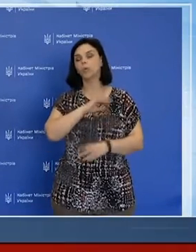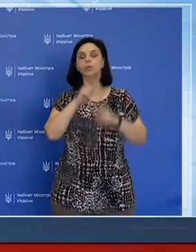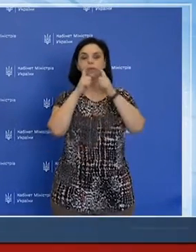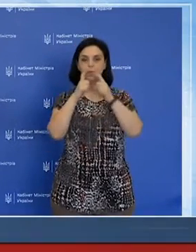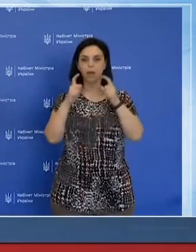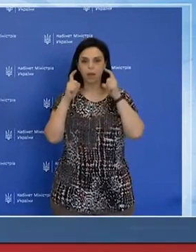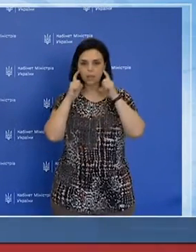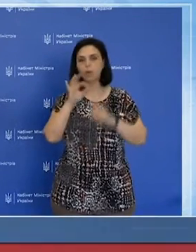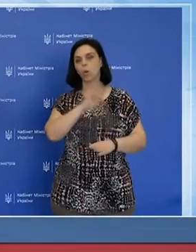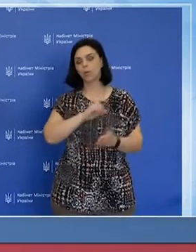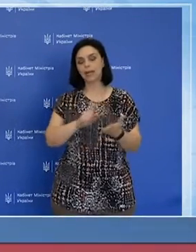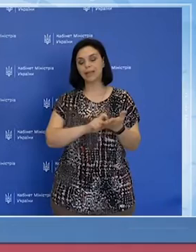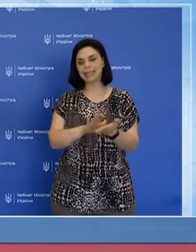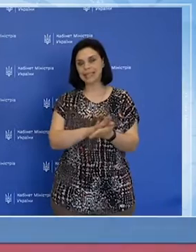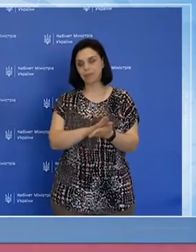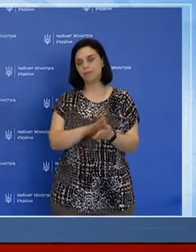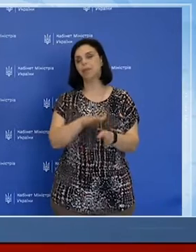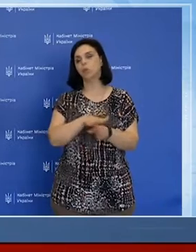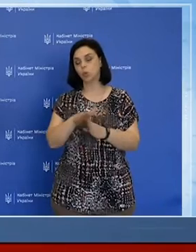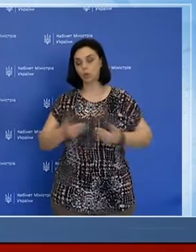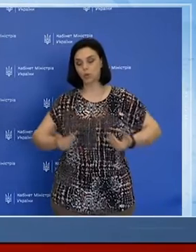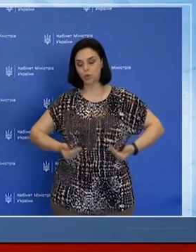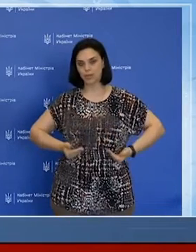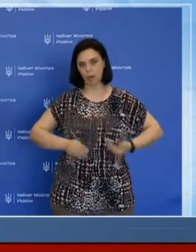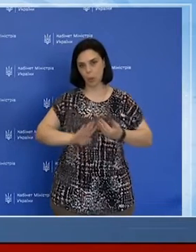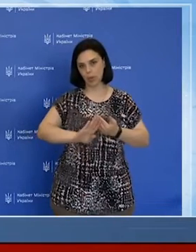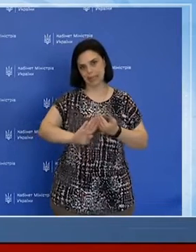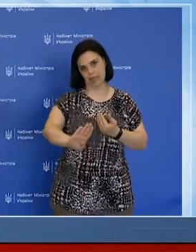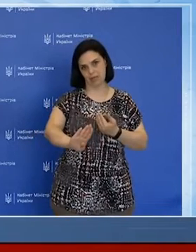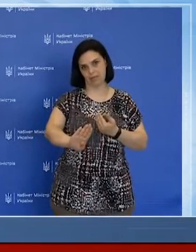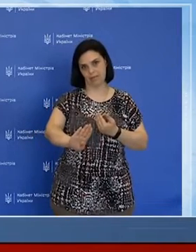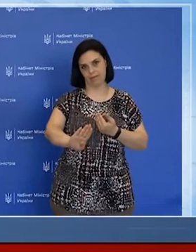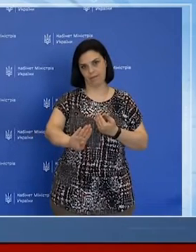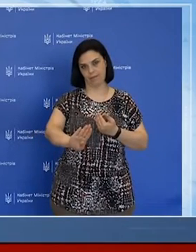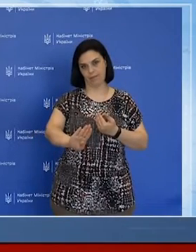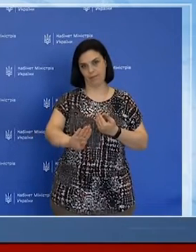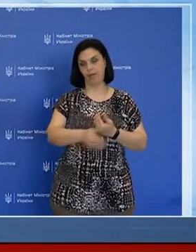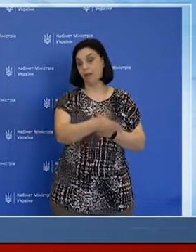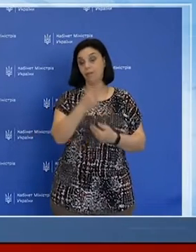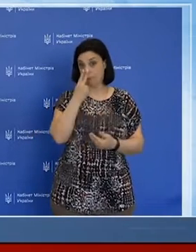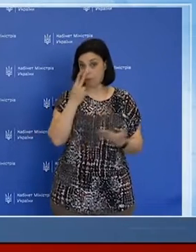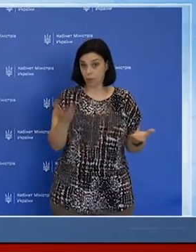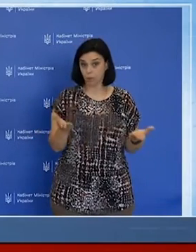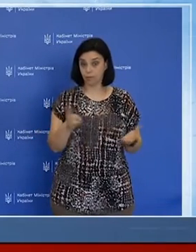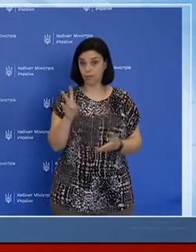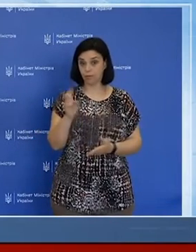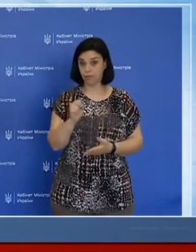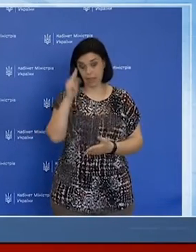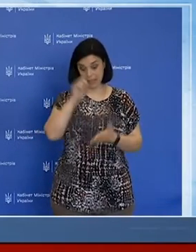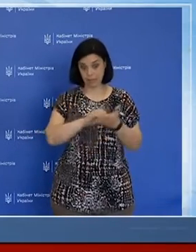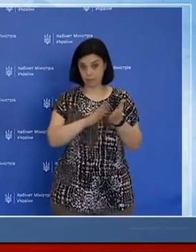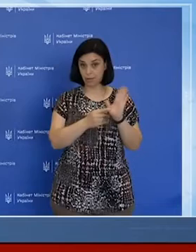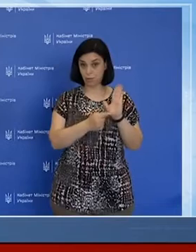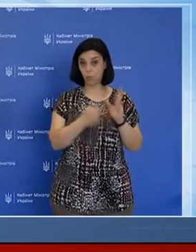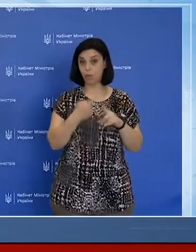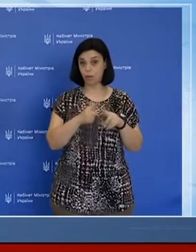масками, користуйтесь антисептиками, дотримуйтесь соціальної дистанції. Ви бачите на статистику,